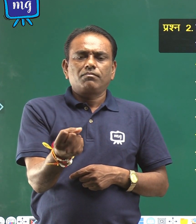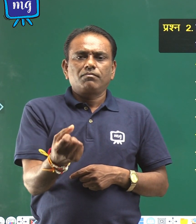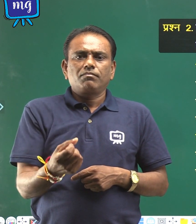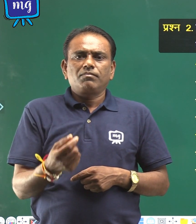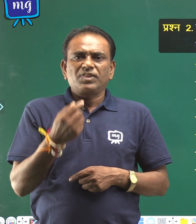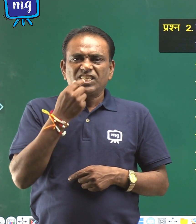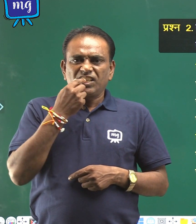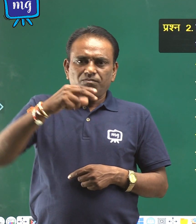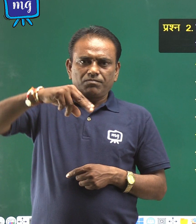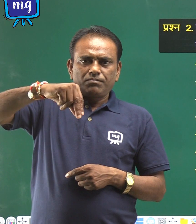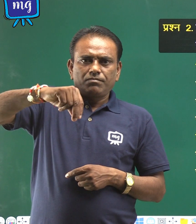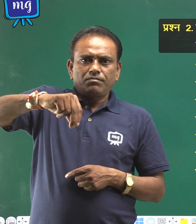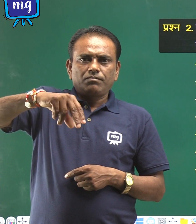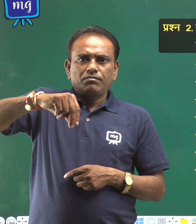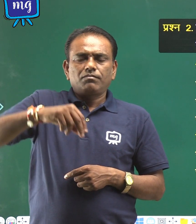रसगुल्ला